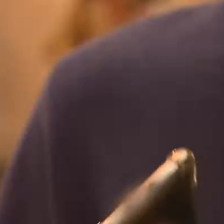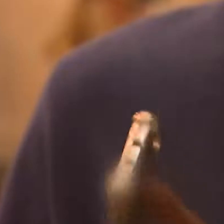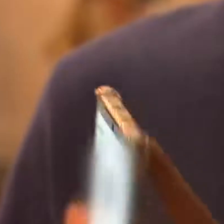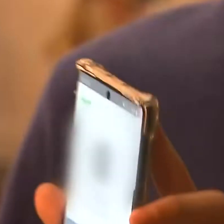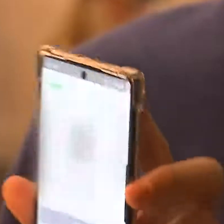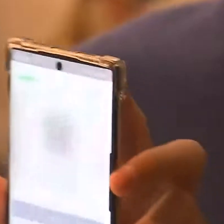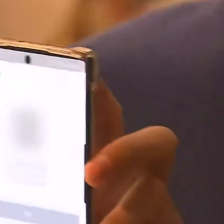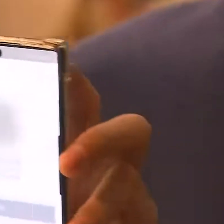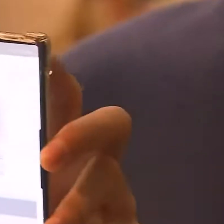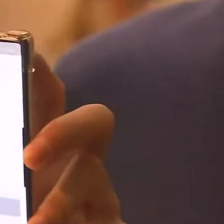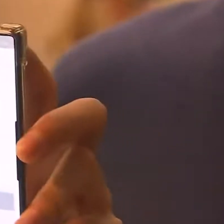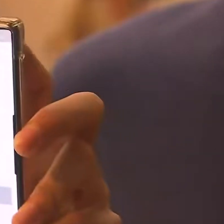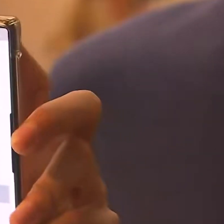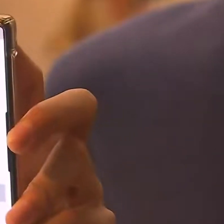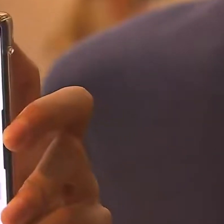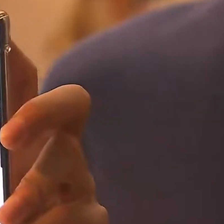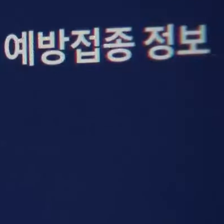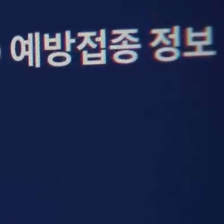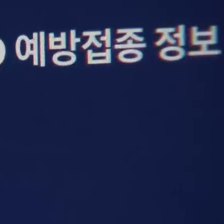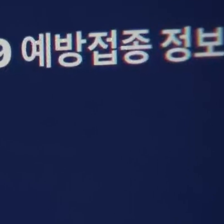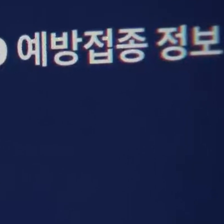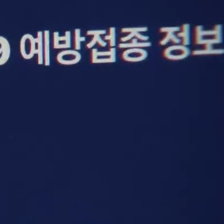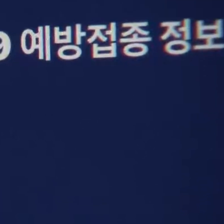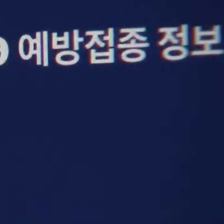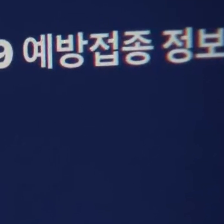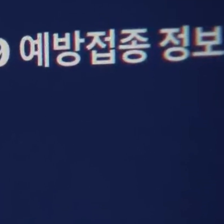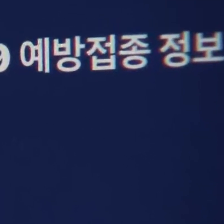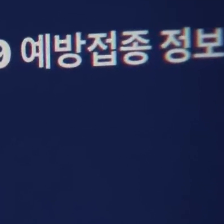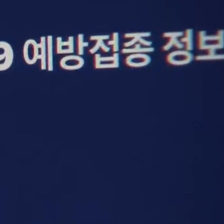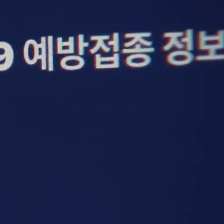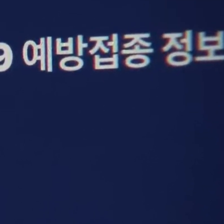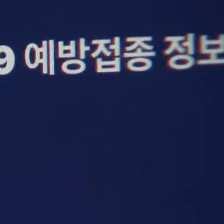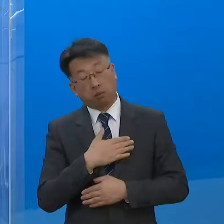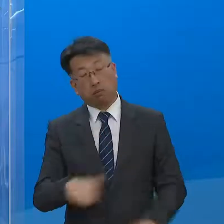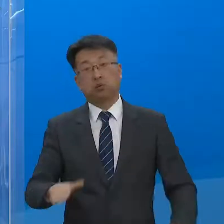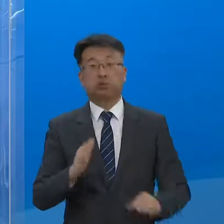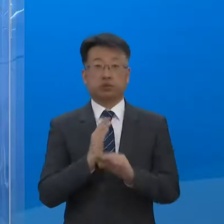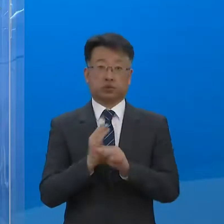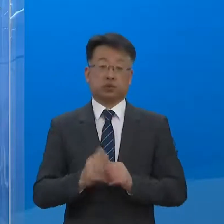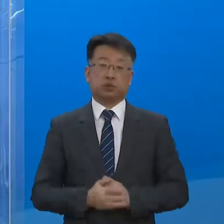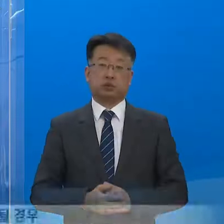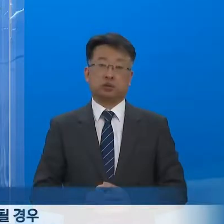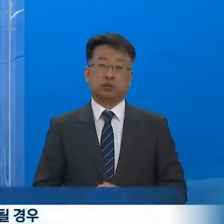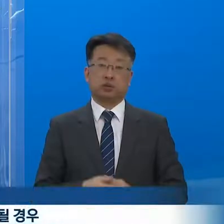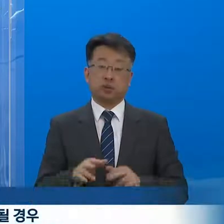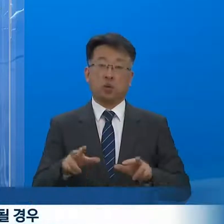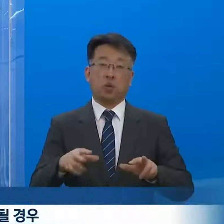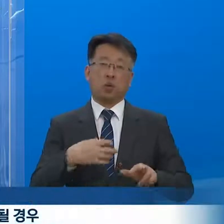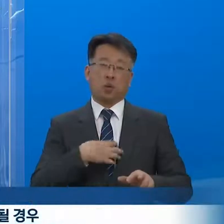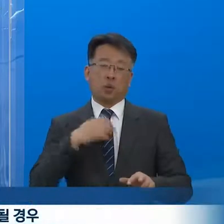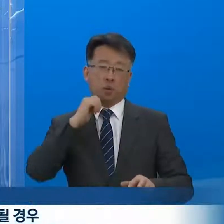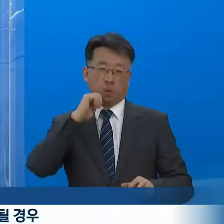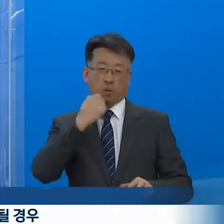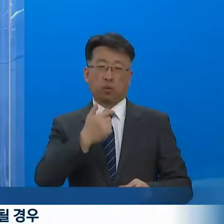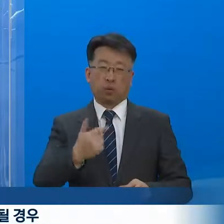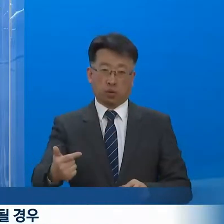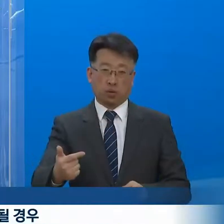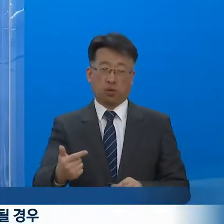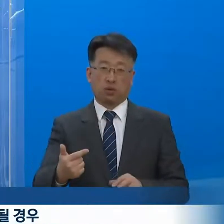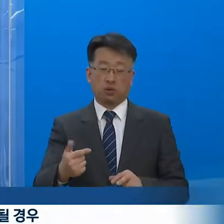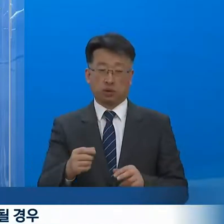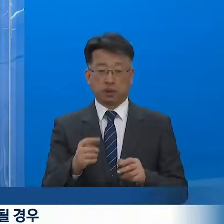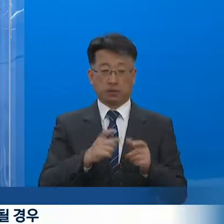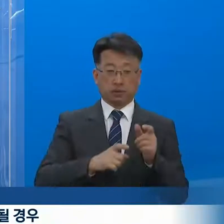효과가 나타나기까지 당분간 확산세는 이어질 것으로 전망됩니다. 이러한 위기 상황의 반전이